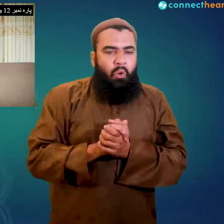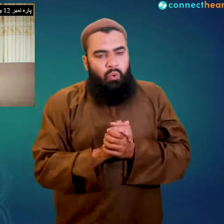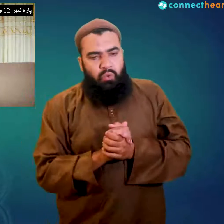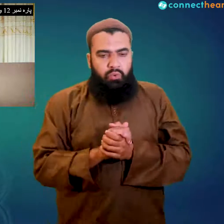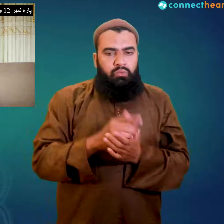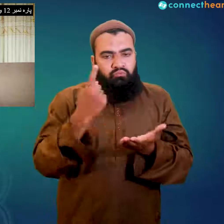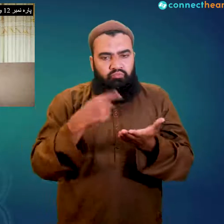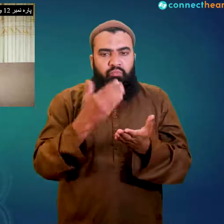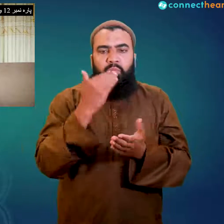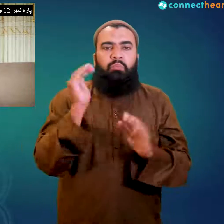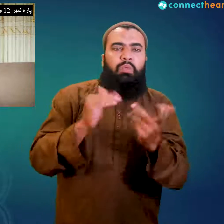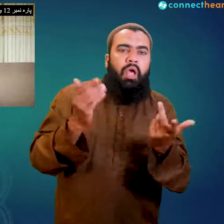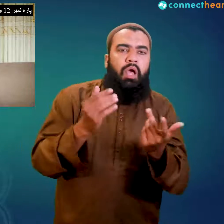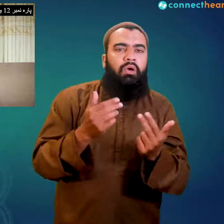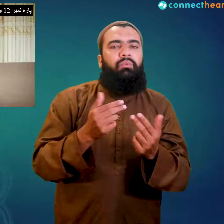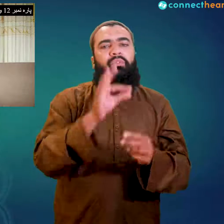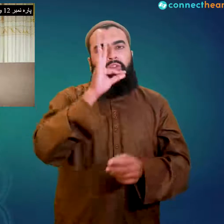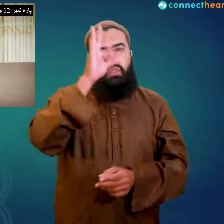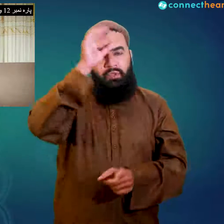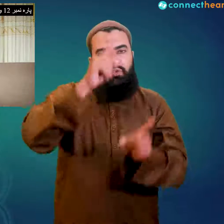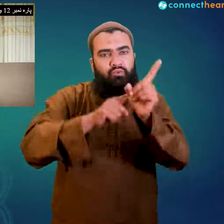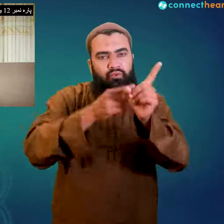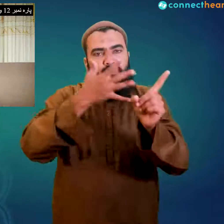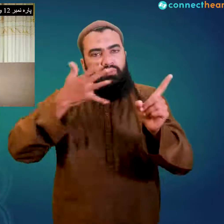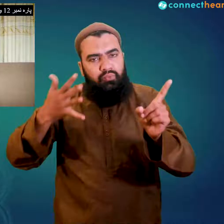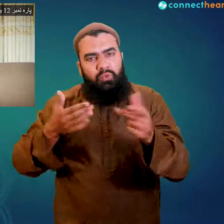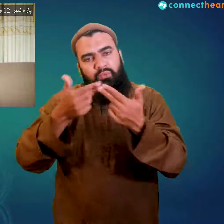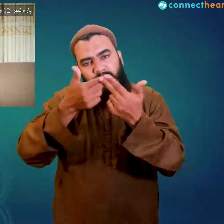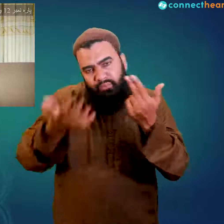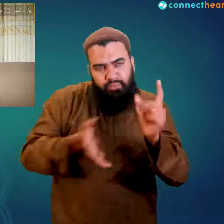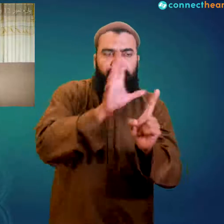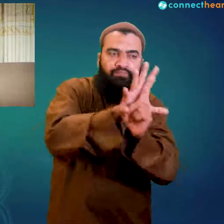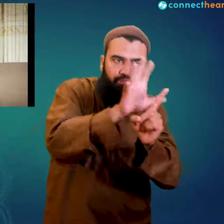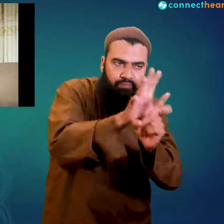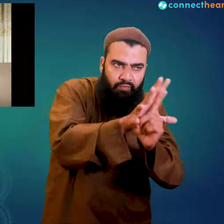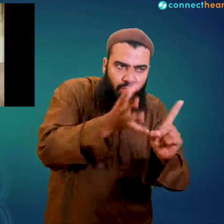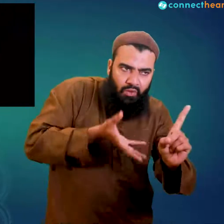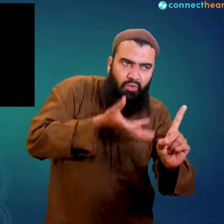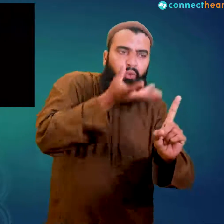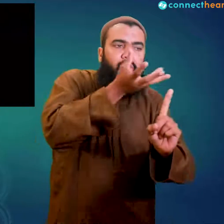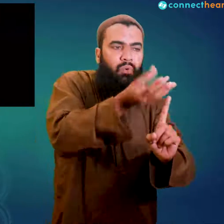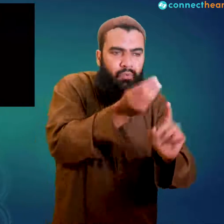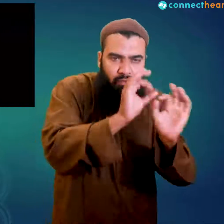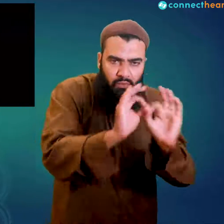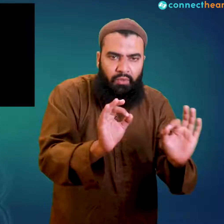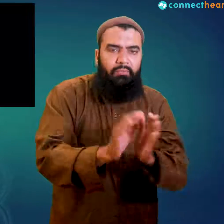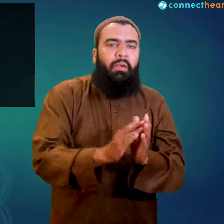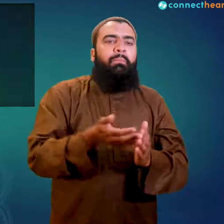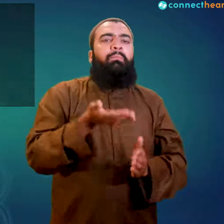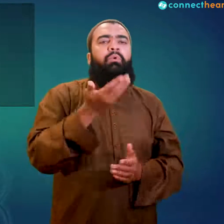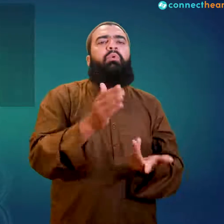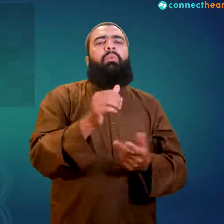12 مکمل ہو رہا ہے۔ وآخر دعوانا ان الحمد للہ رب العالمین۔